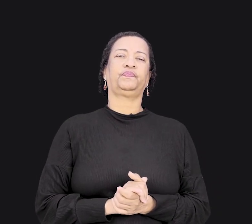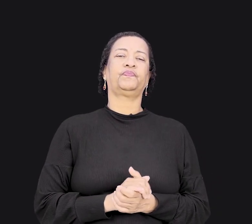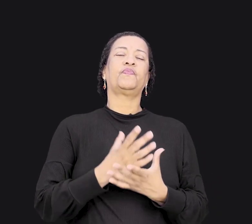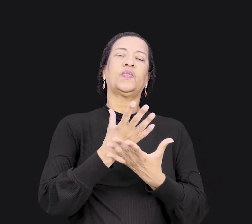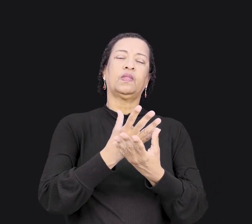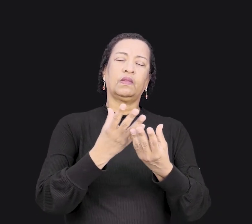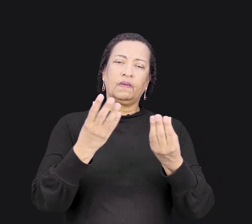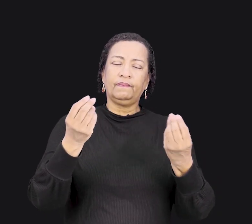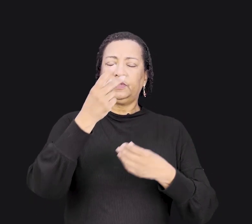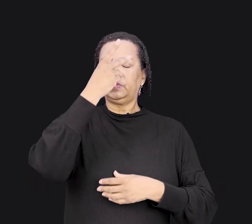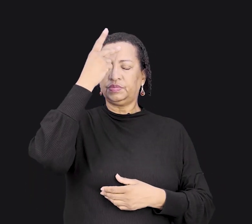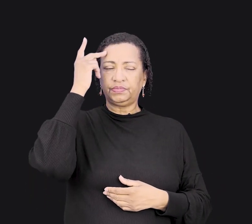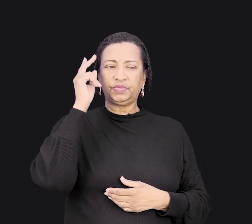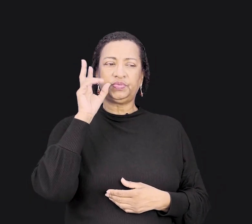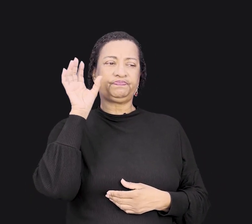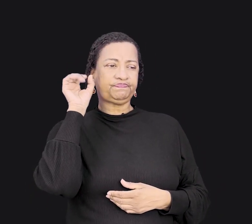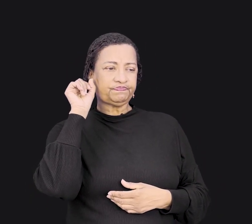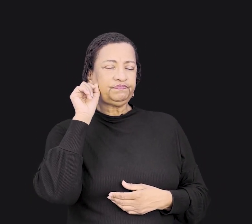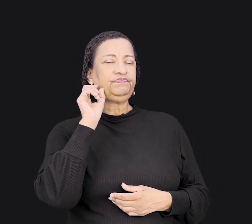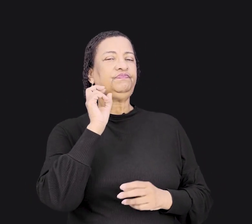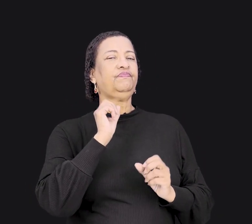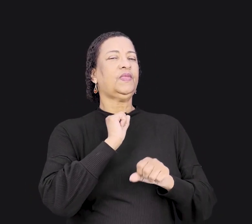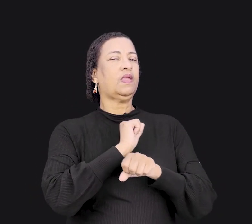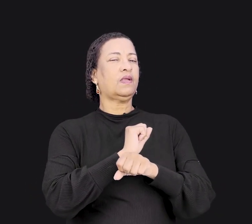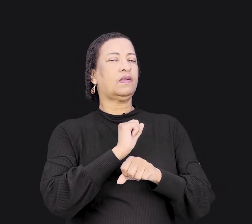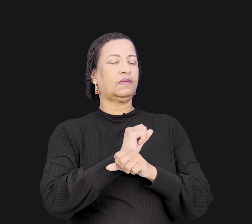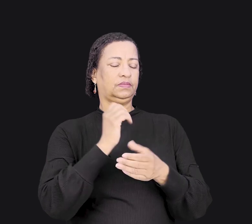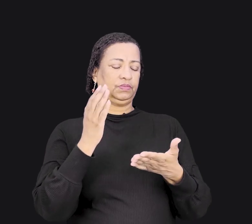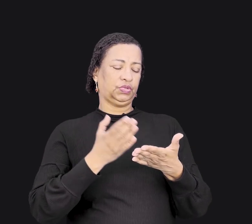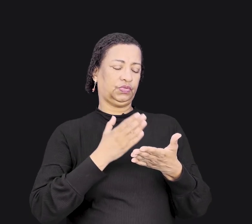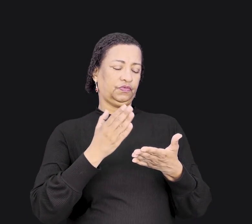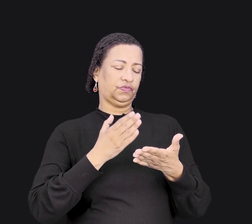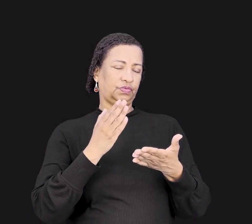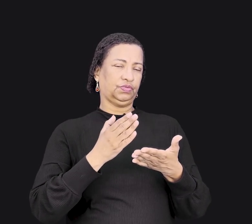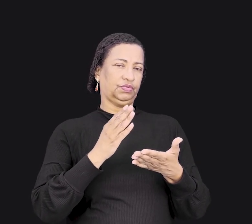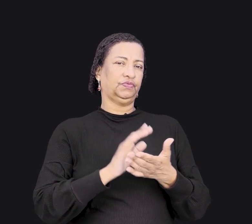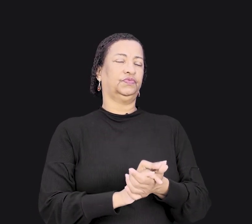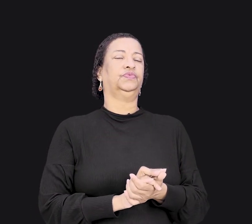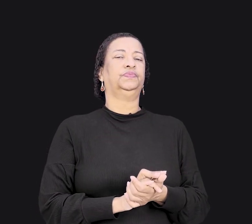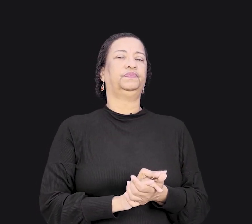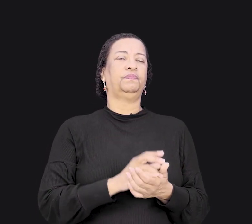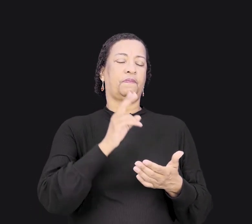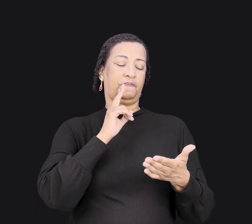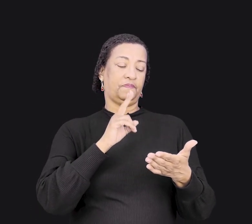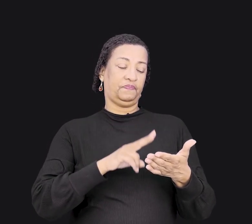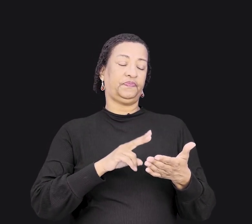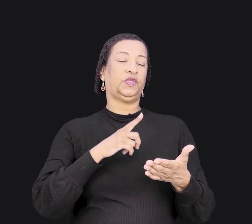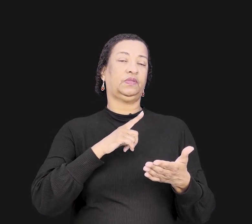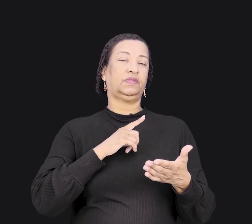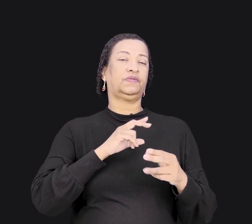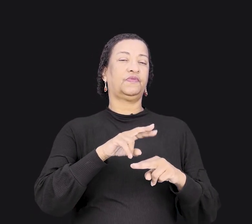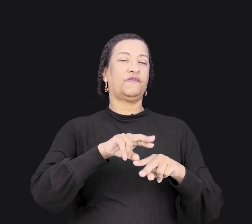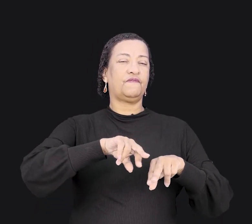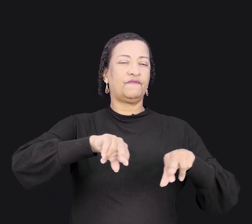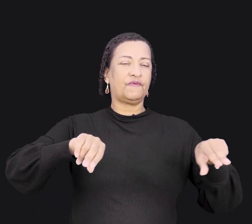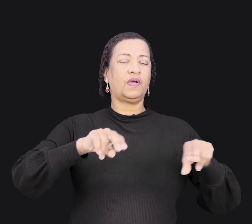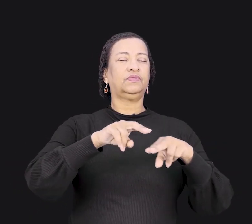Muitos dos nossos ouvintes esperaram por esse livro desde que começamos a estudar a Bíblia. Existem várias razões para o livro do Apocalipse,